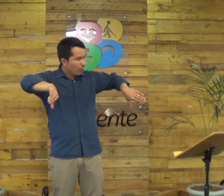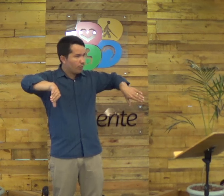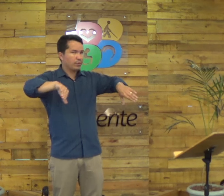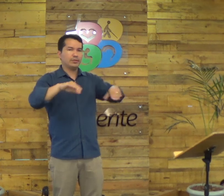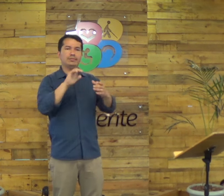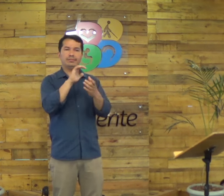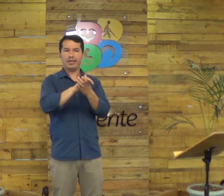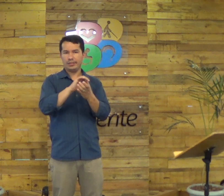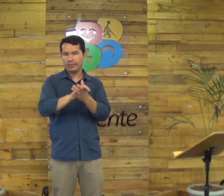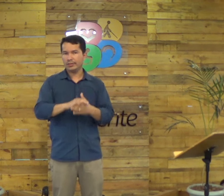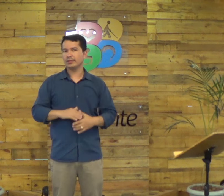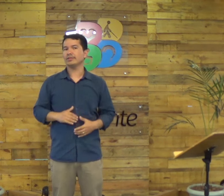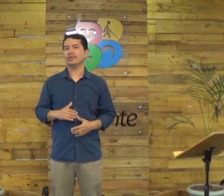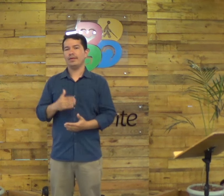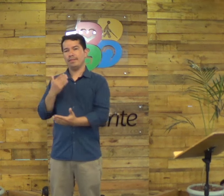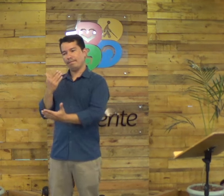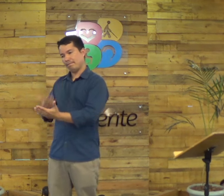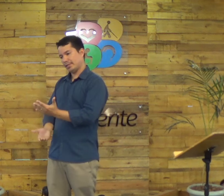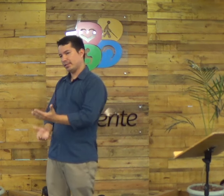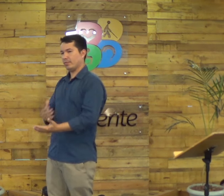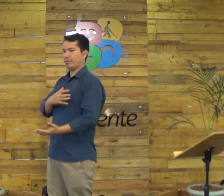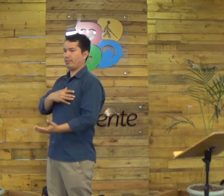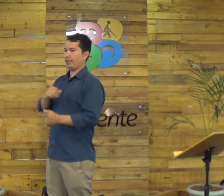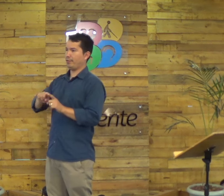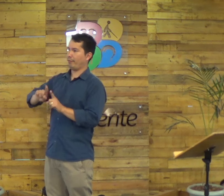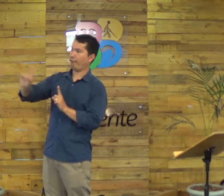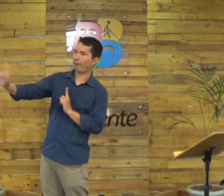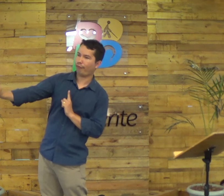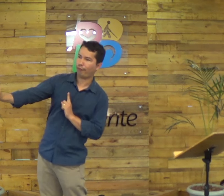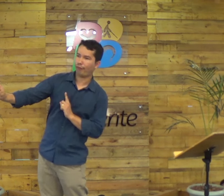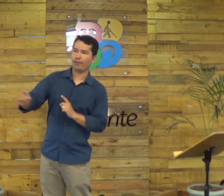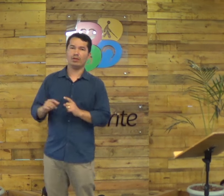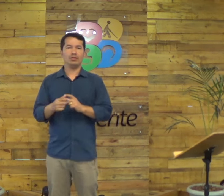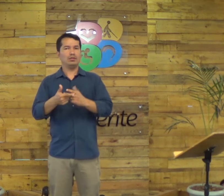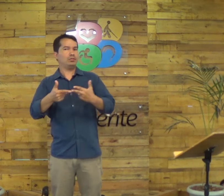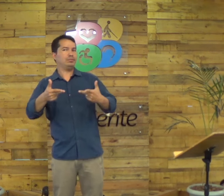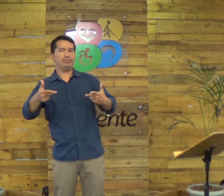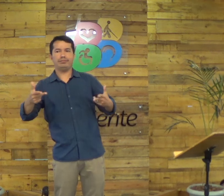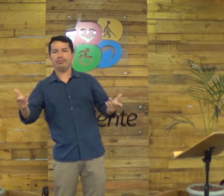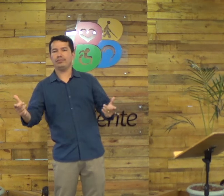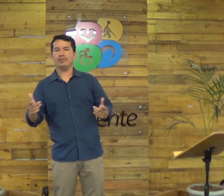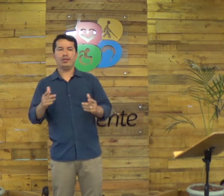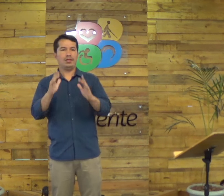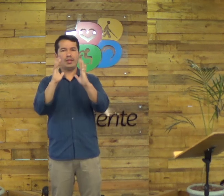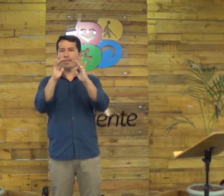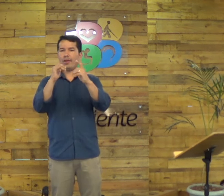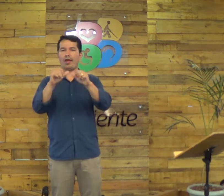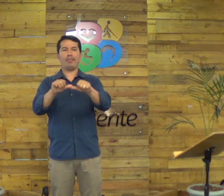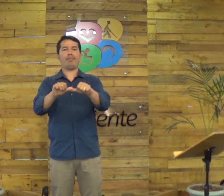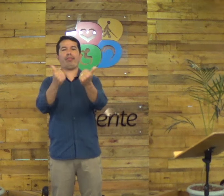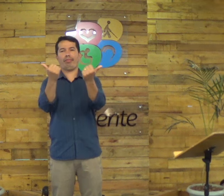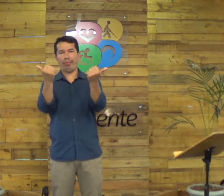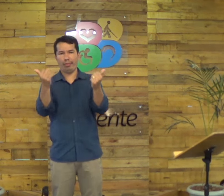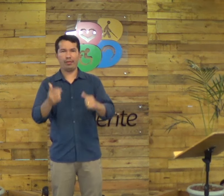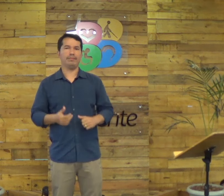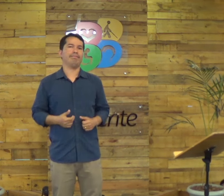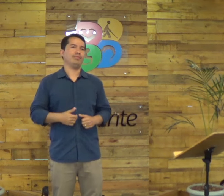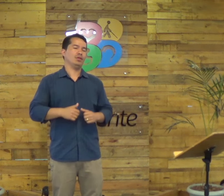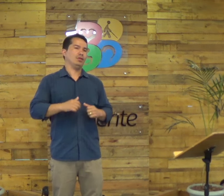ou me forciou, ou perdeu, filho, ou parente, ou rompeu,